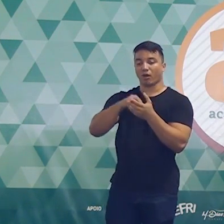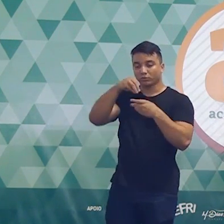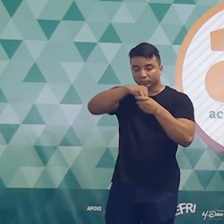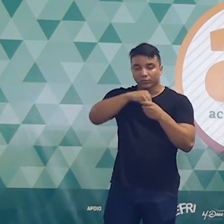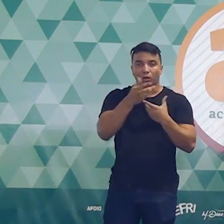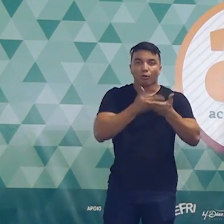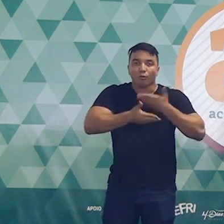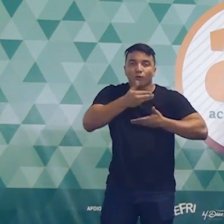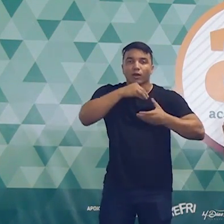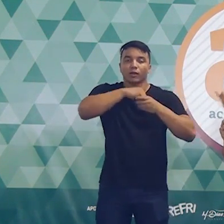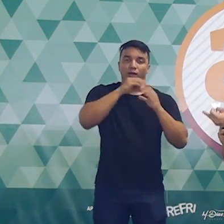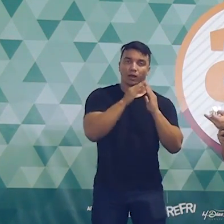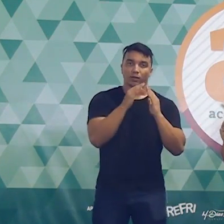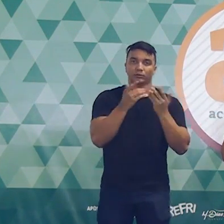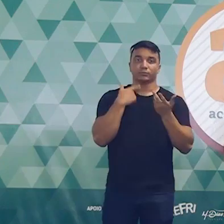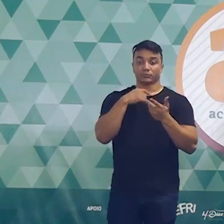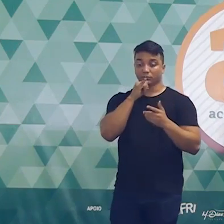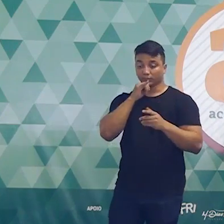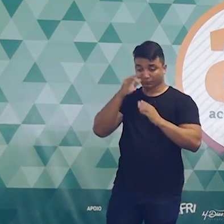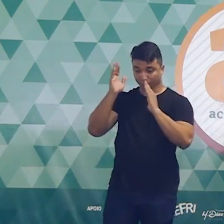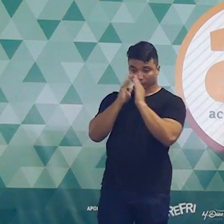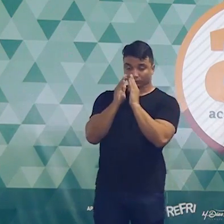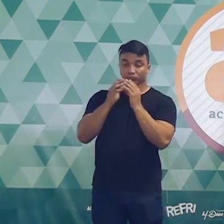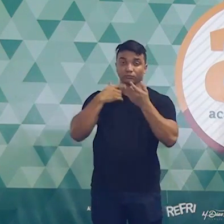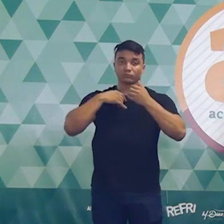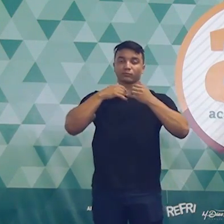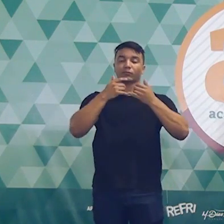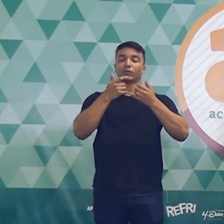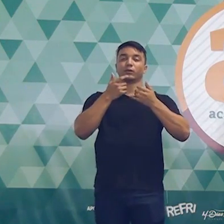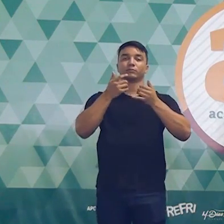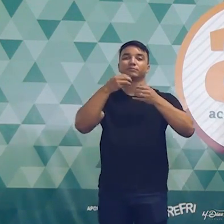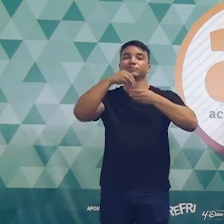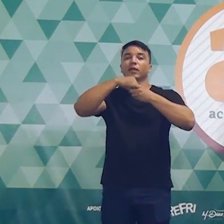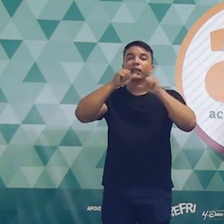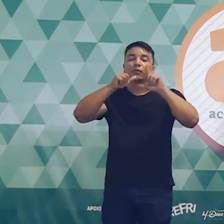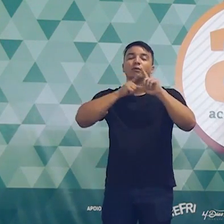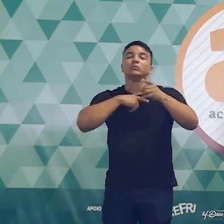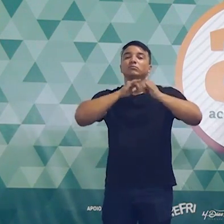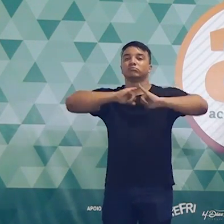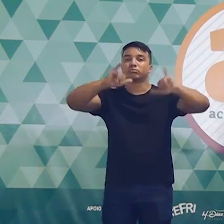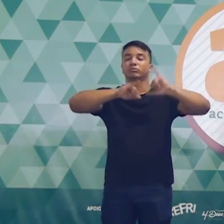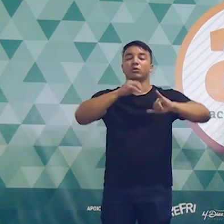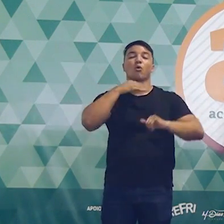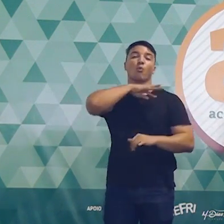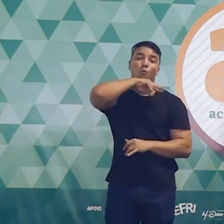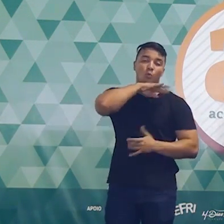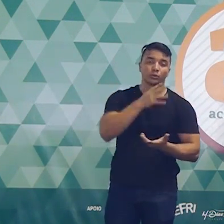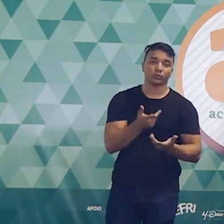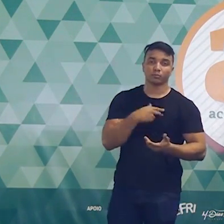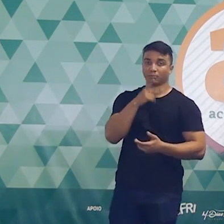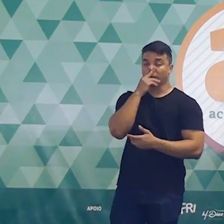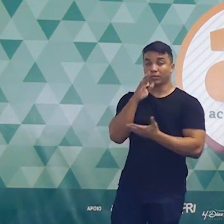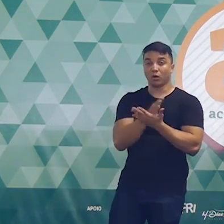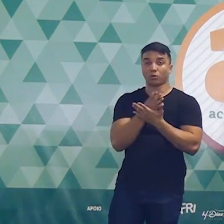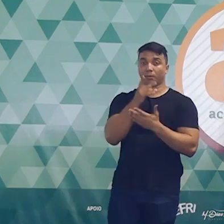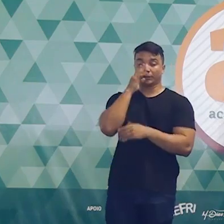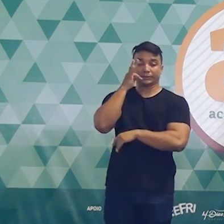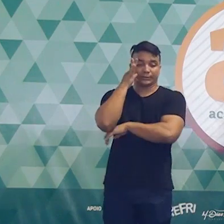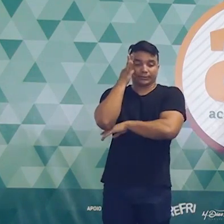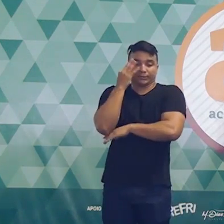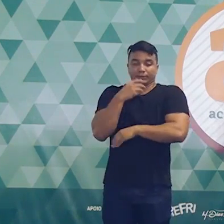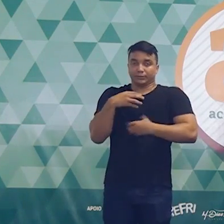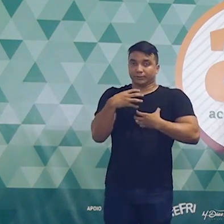lares, tá? Para uma imprensa que não aborda adequadamente certas discussões, para a atuação muito tímida de algumas